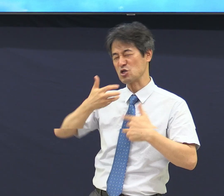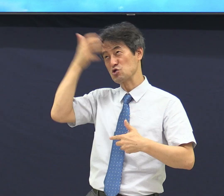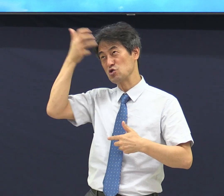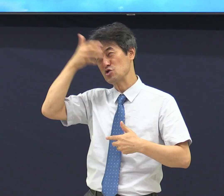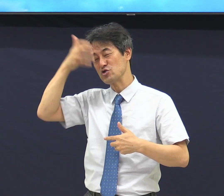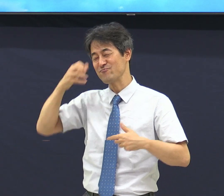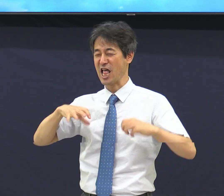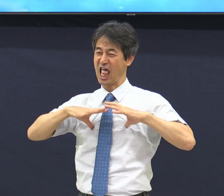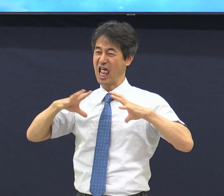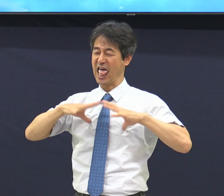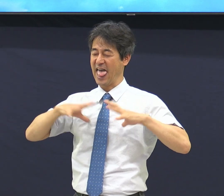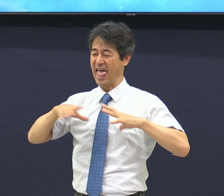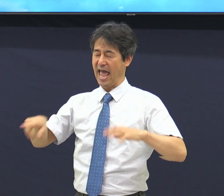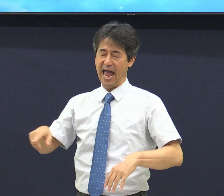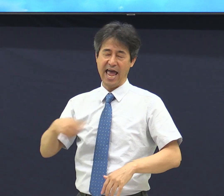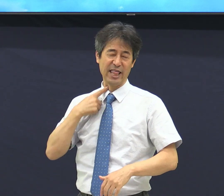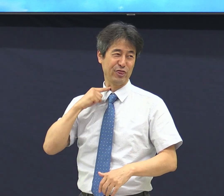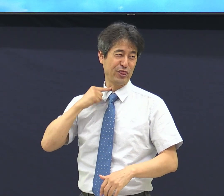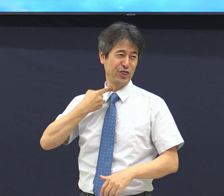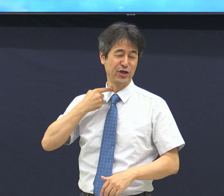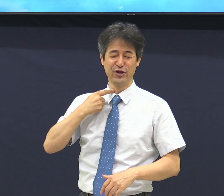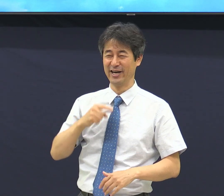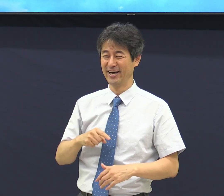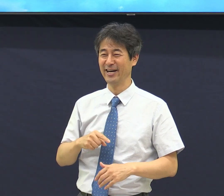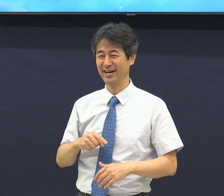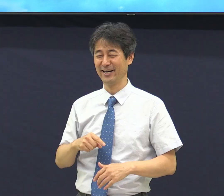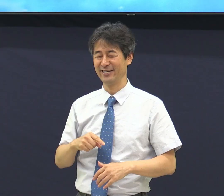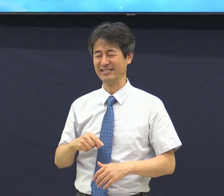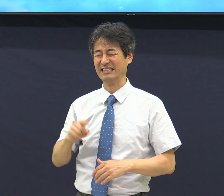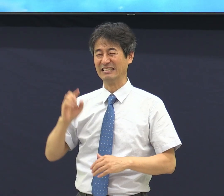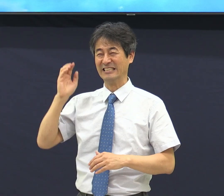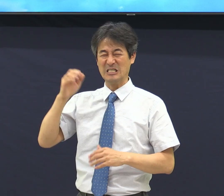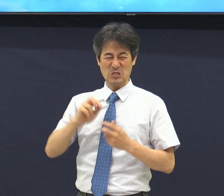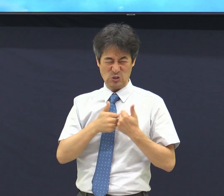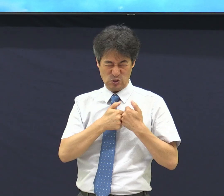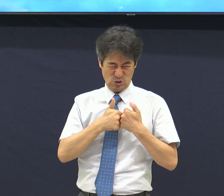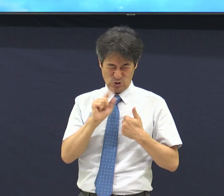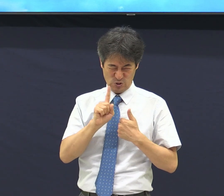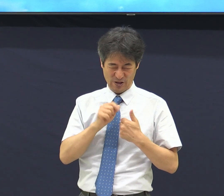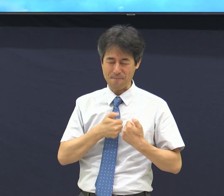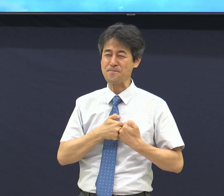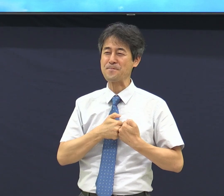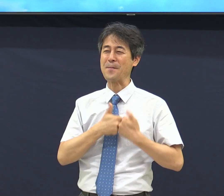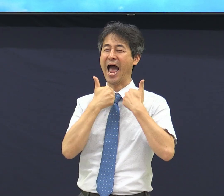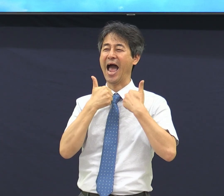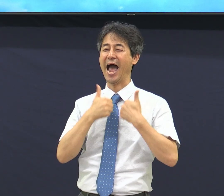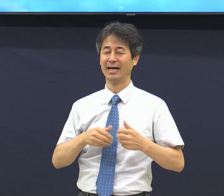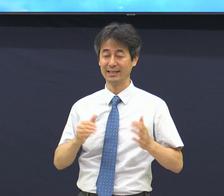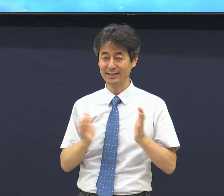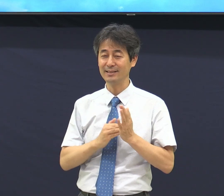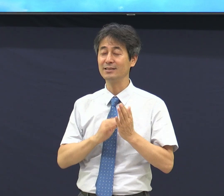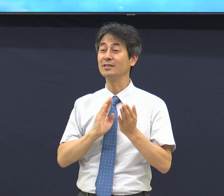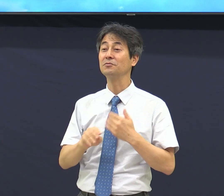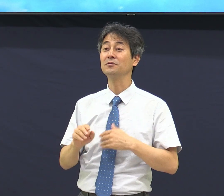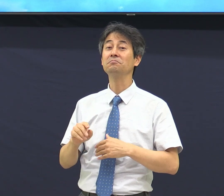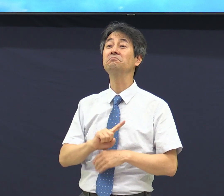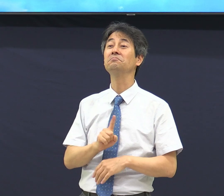형제들의 질투, 요셉이 꾸는 꿈, 형들은 그것을 질투했고 그것을